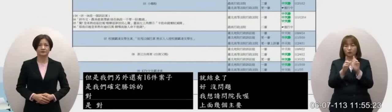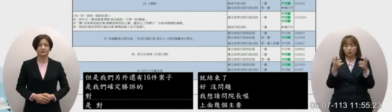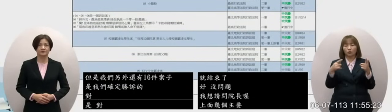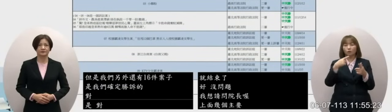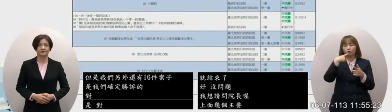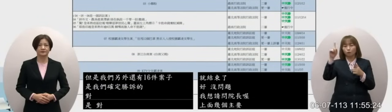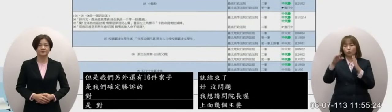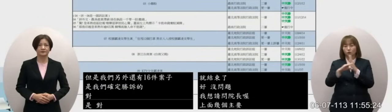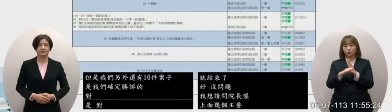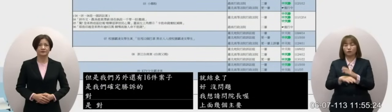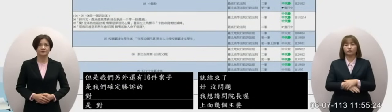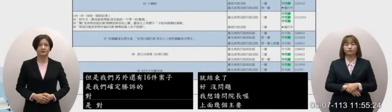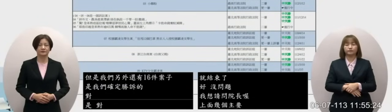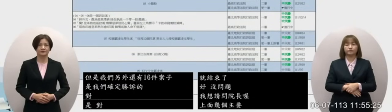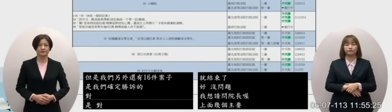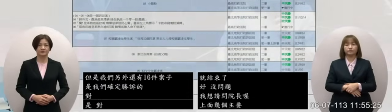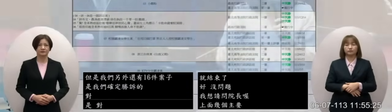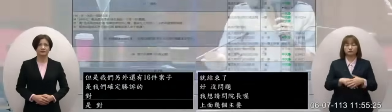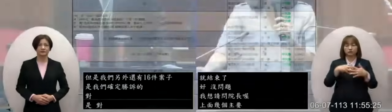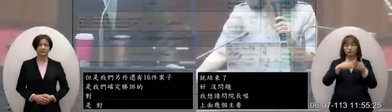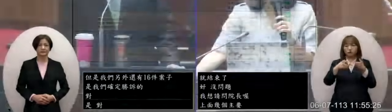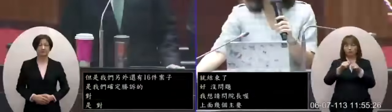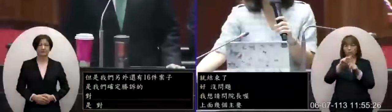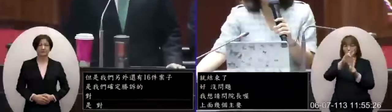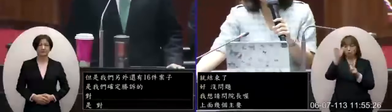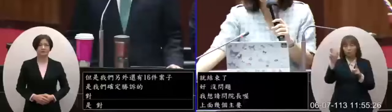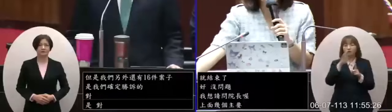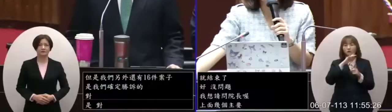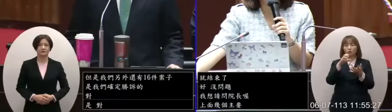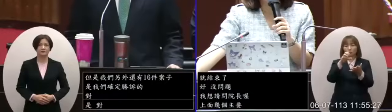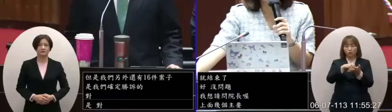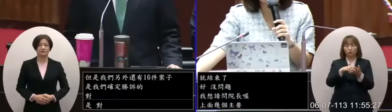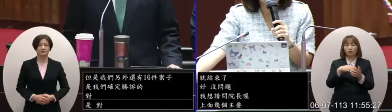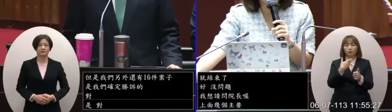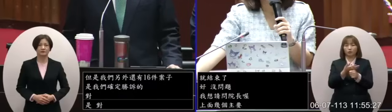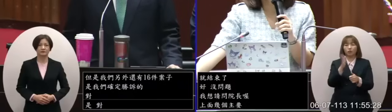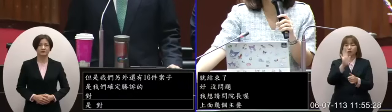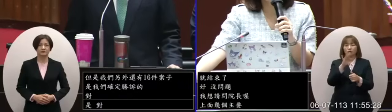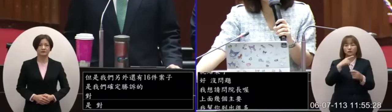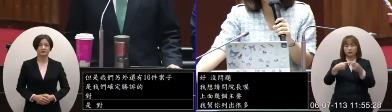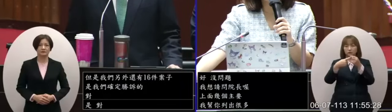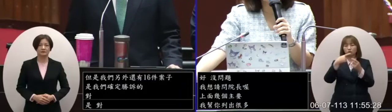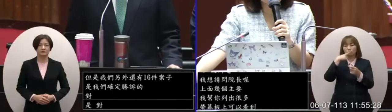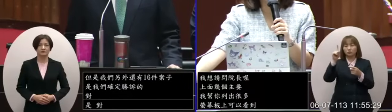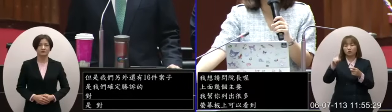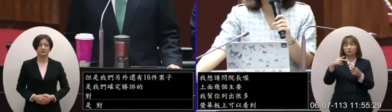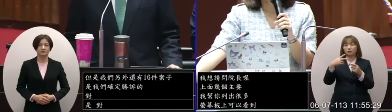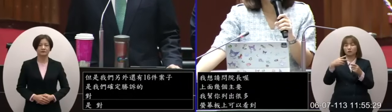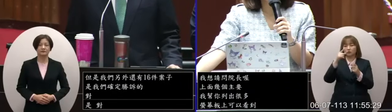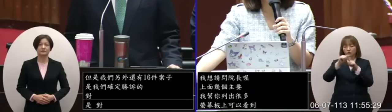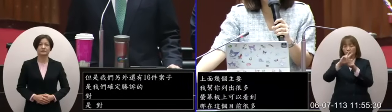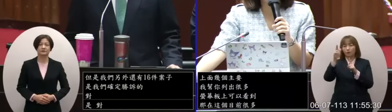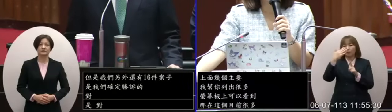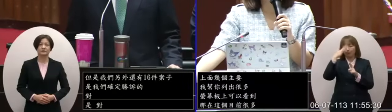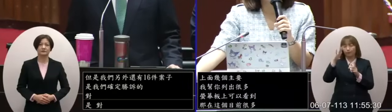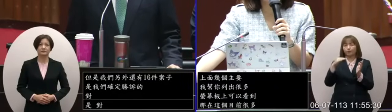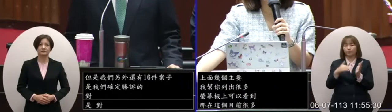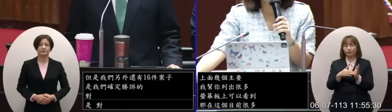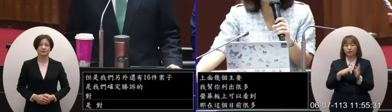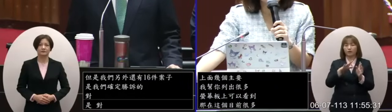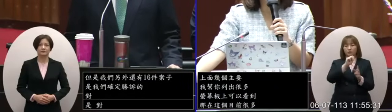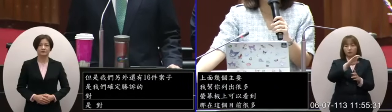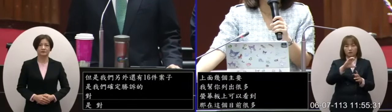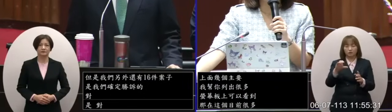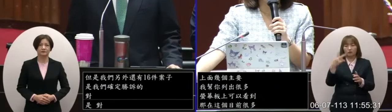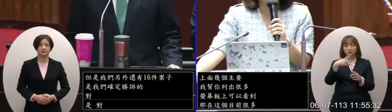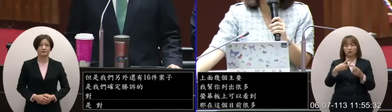上诉哦，那其中关于中天不予换照的条件里面，一审是中天胜诉，那目前